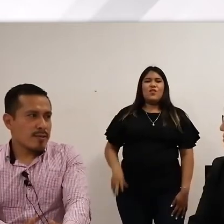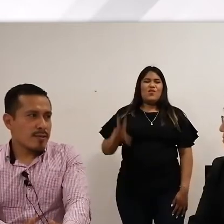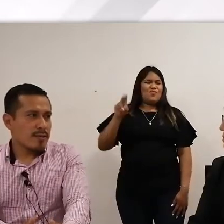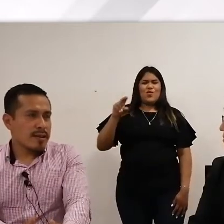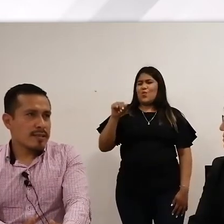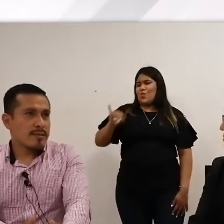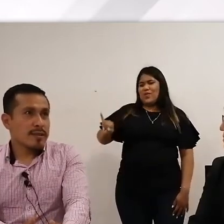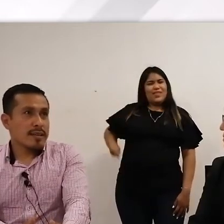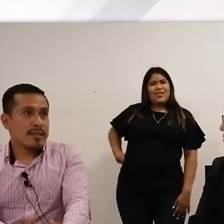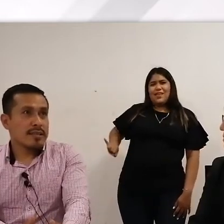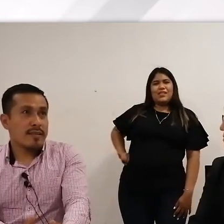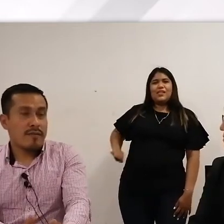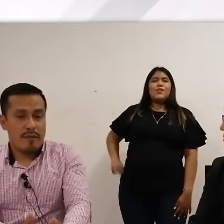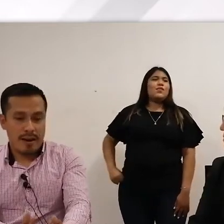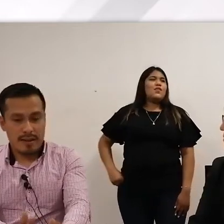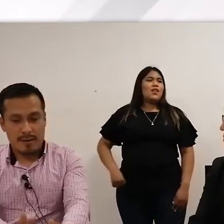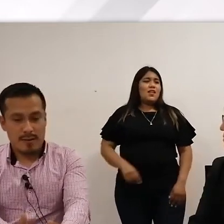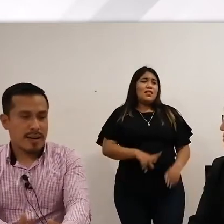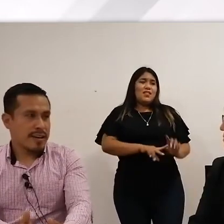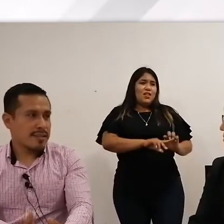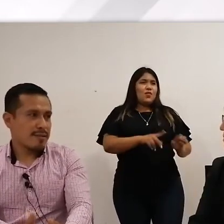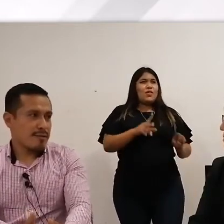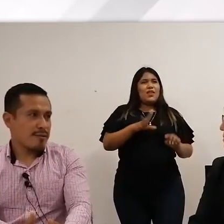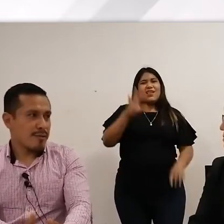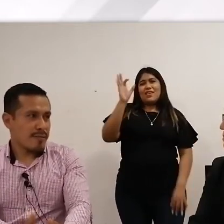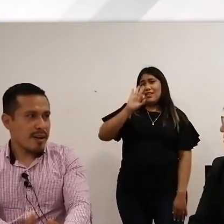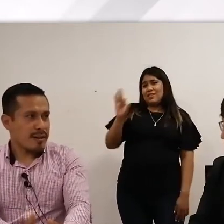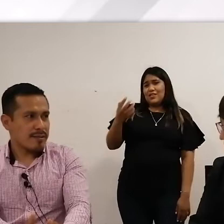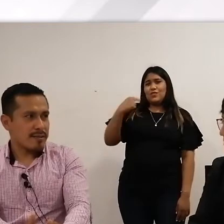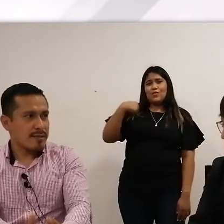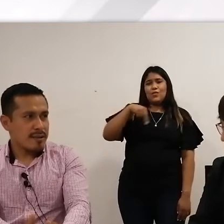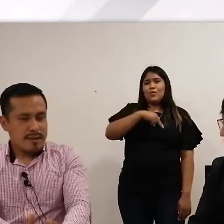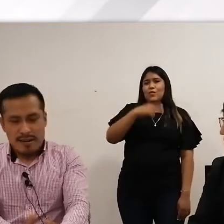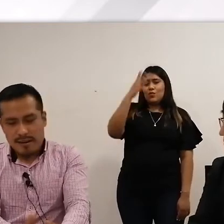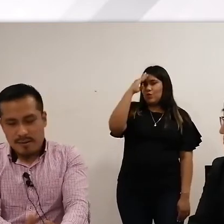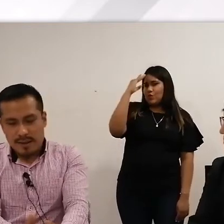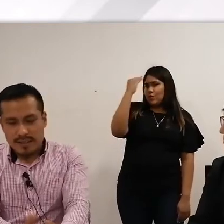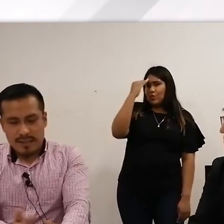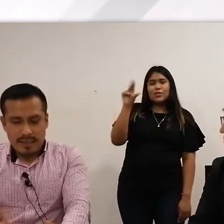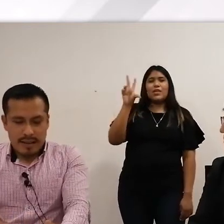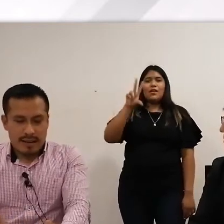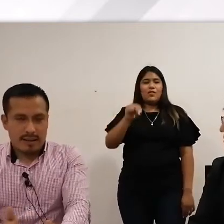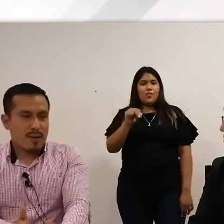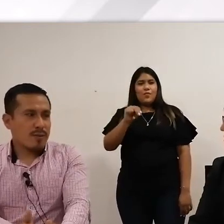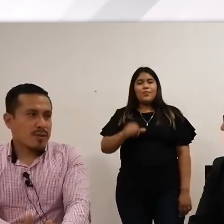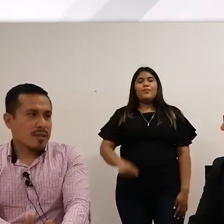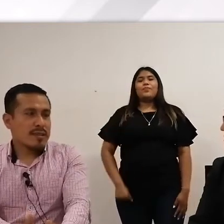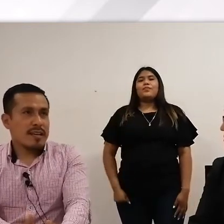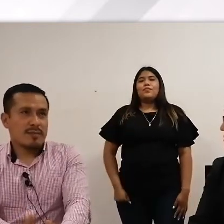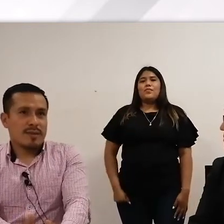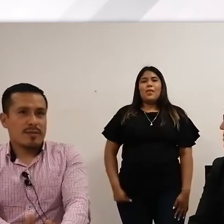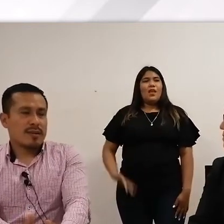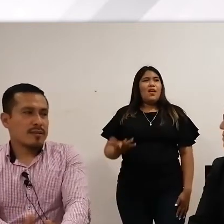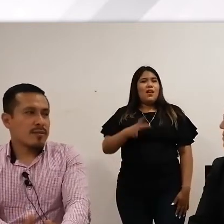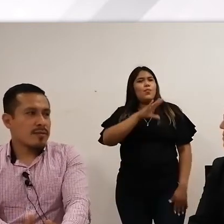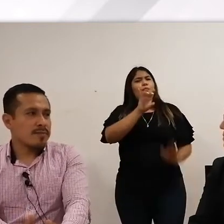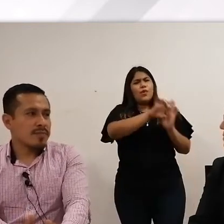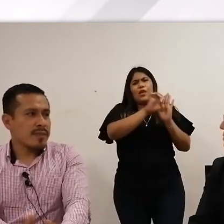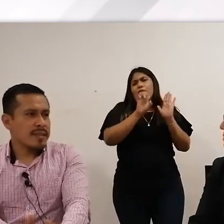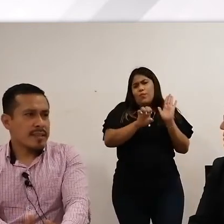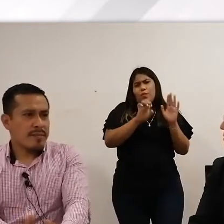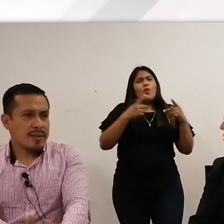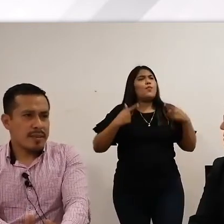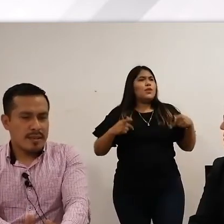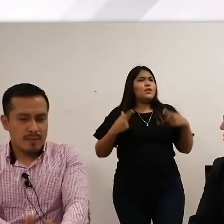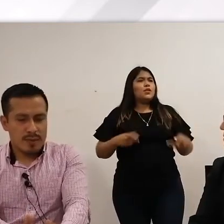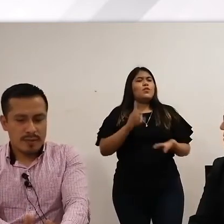procesos y todo esto que existe fuera de lo que es lo normal, ¿no? No existen, como usted dice, las personas